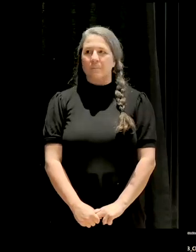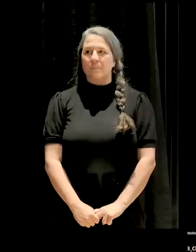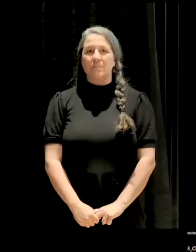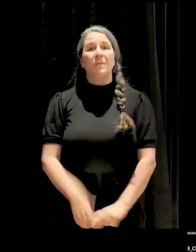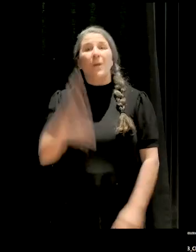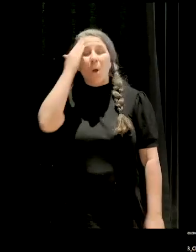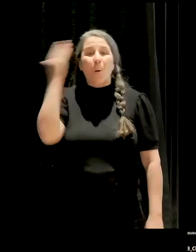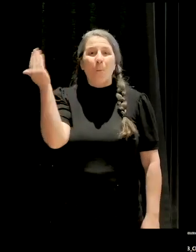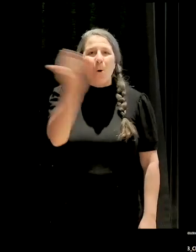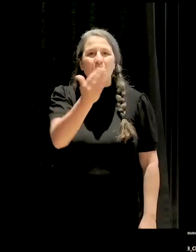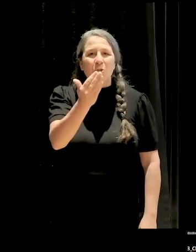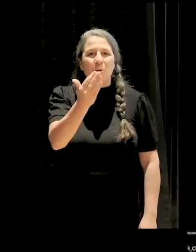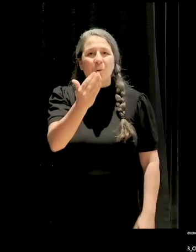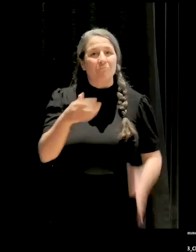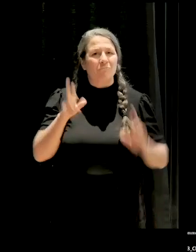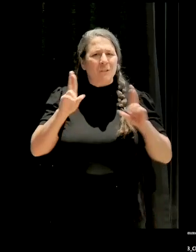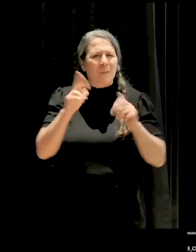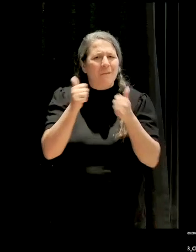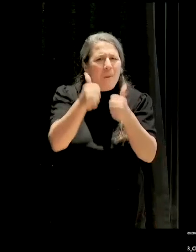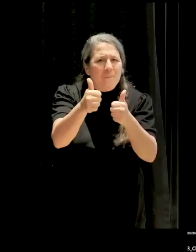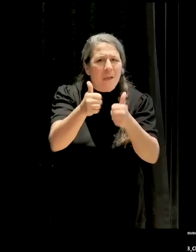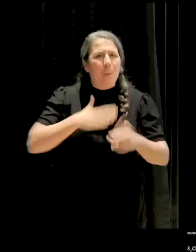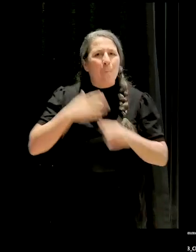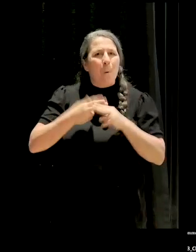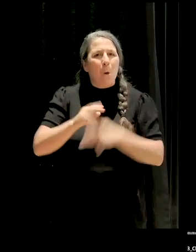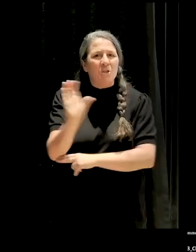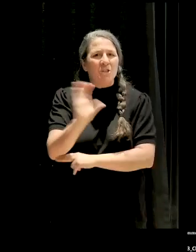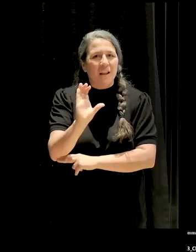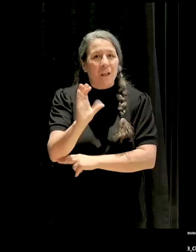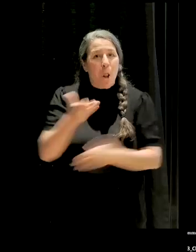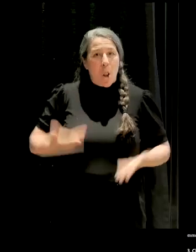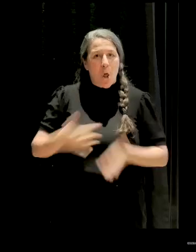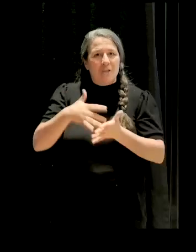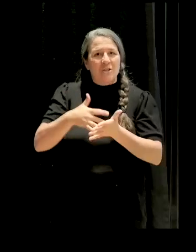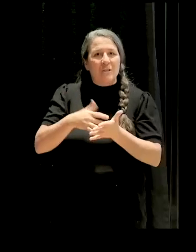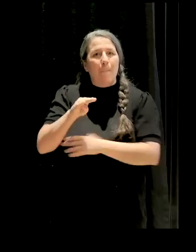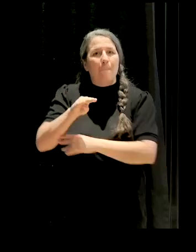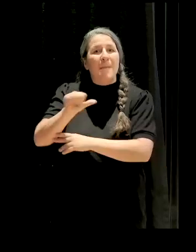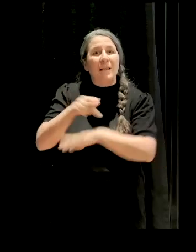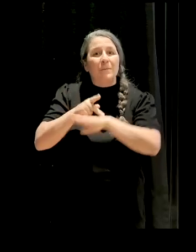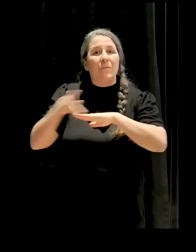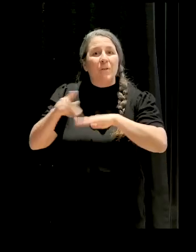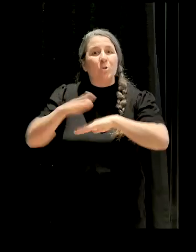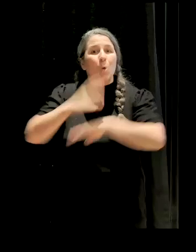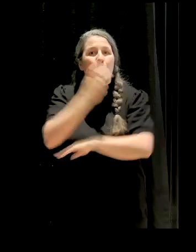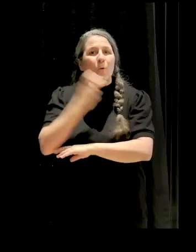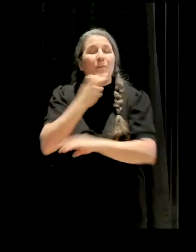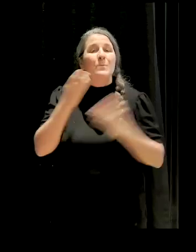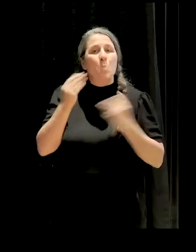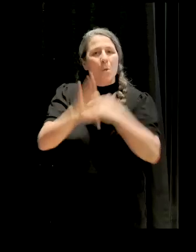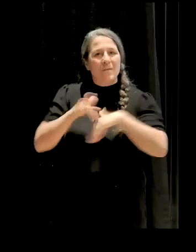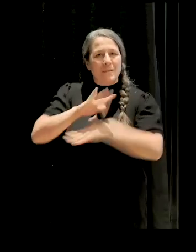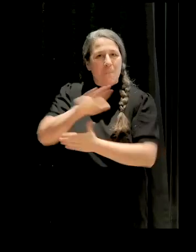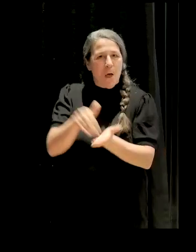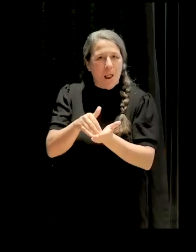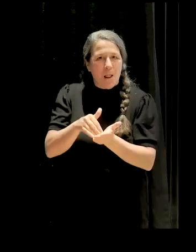Bonjour tout le monde, j'espère que vous allez bien. Je m'appelle Charline, puis je suis présentement étudiante à la maîtrise professionnelle en orthophonie à l'Université de Montréal.